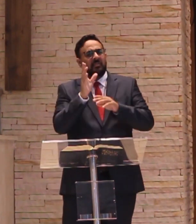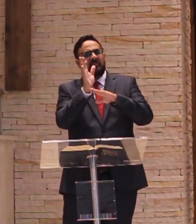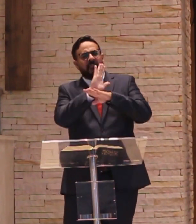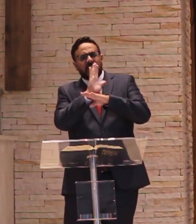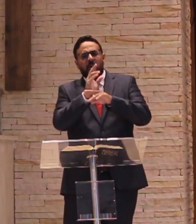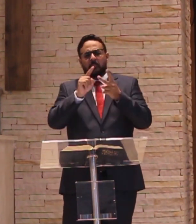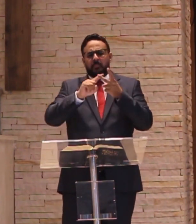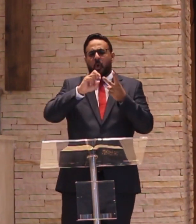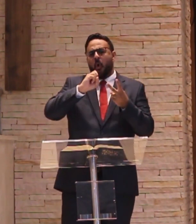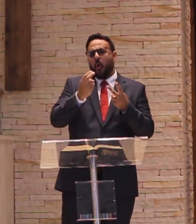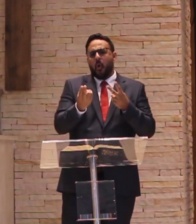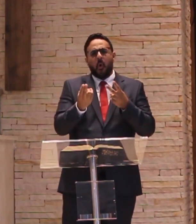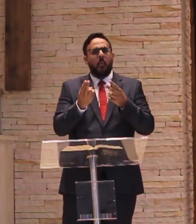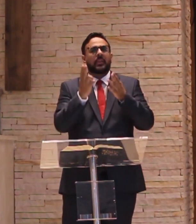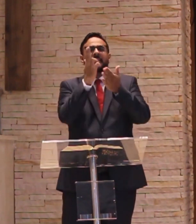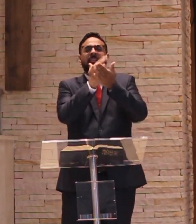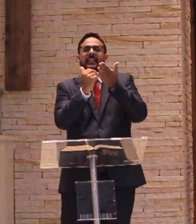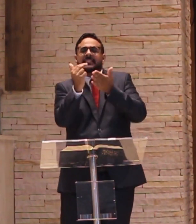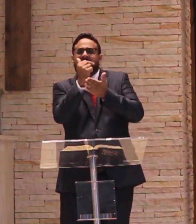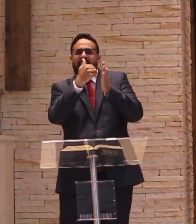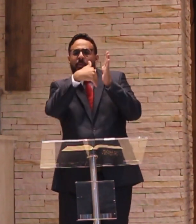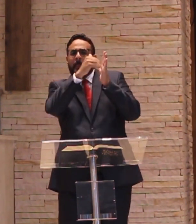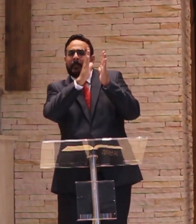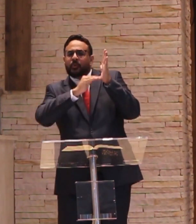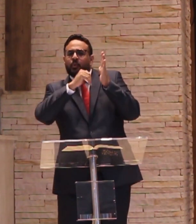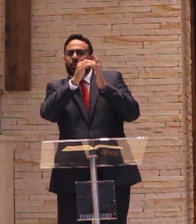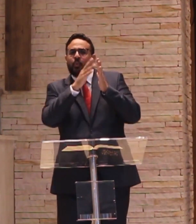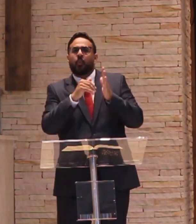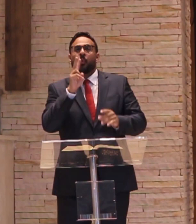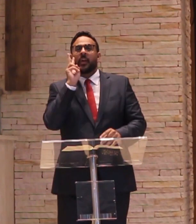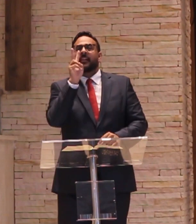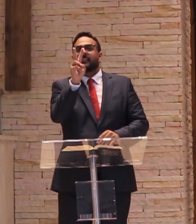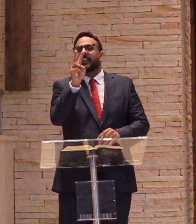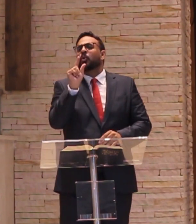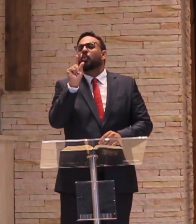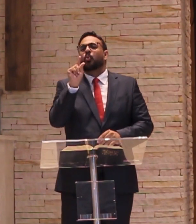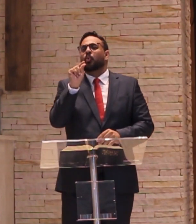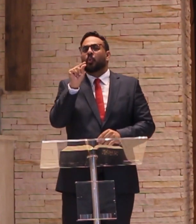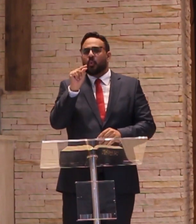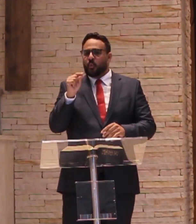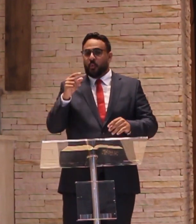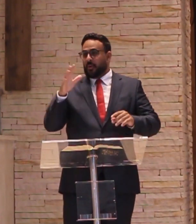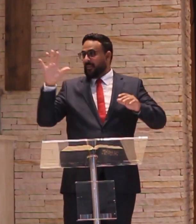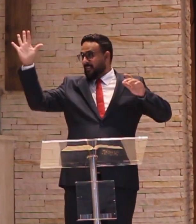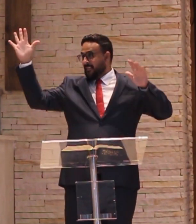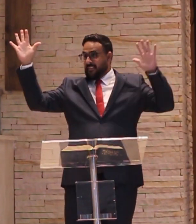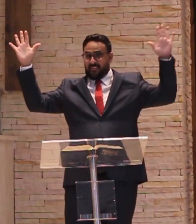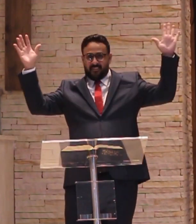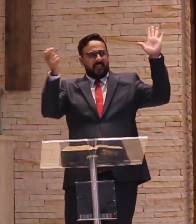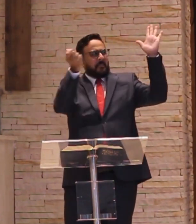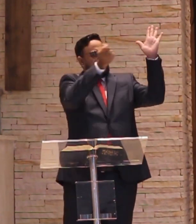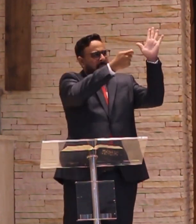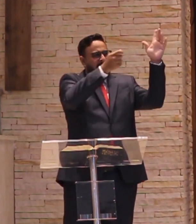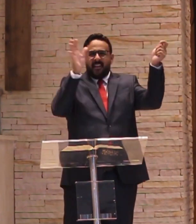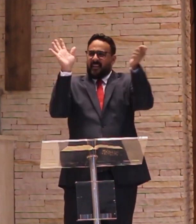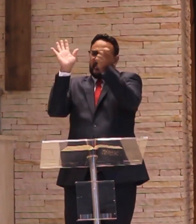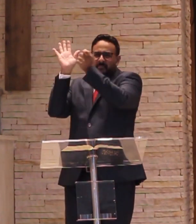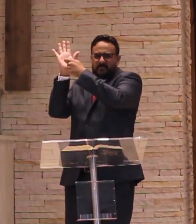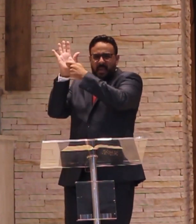cruz. E você já deve ter visto algum vídeo, desenho ou alguma pintura representando este momento da